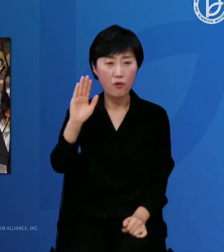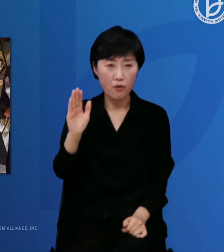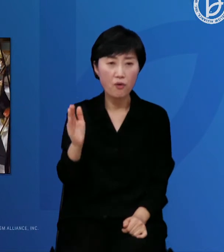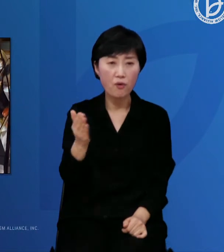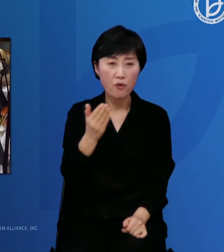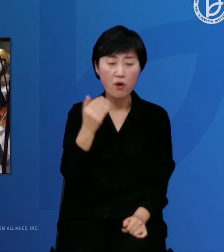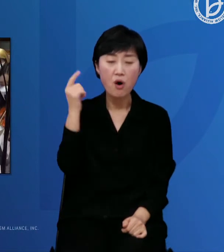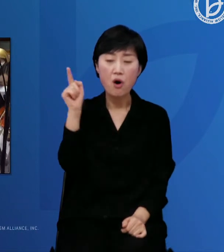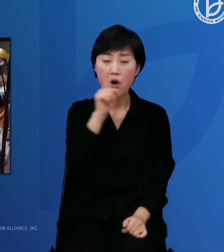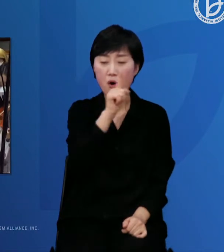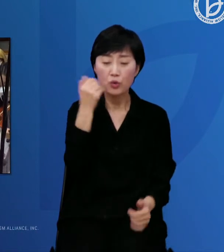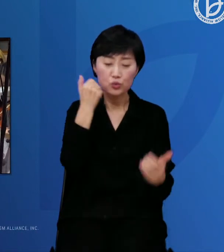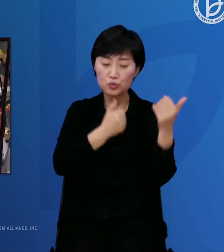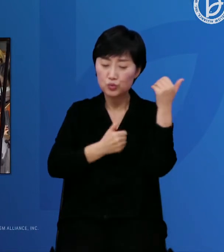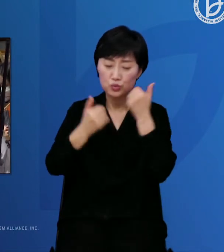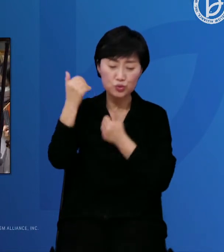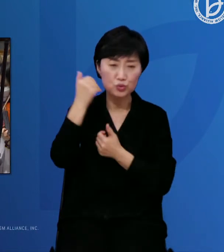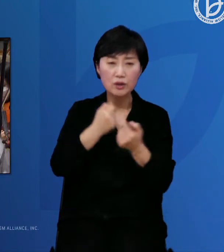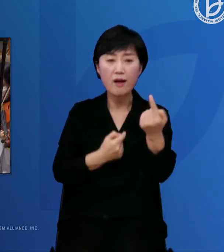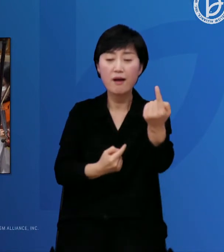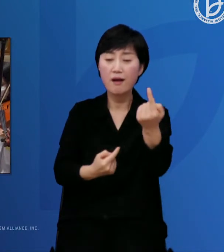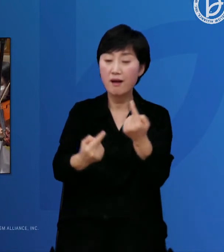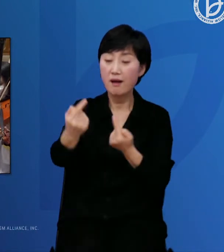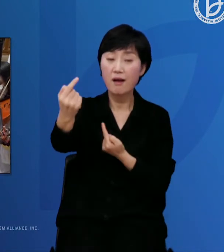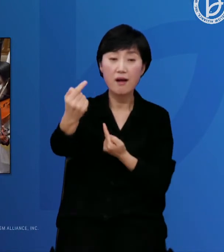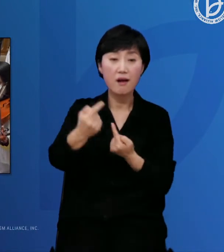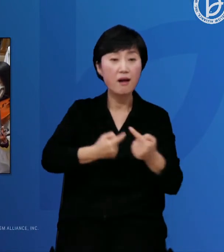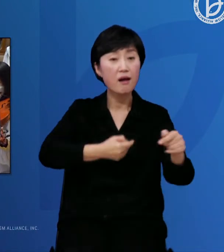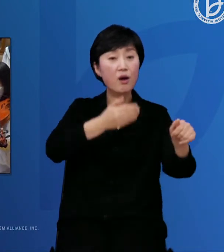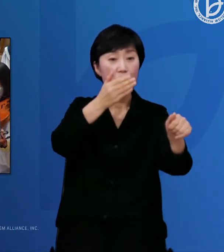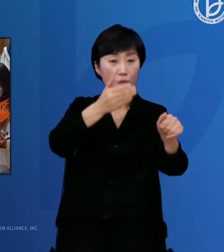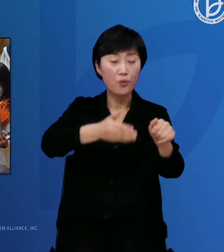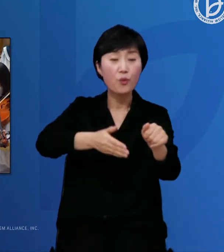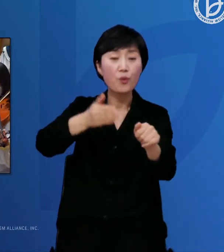생명이로다. 어느 누구나